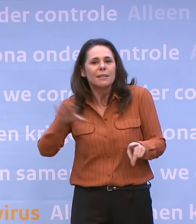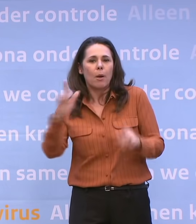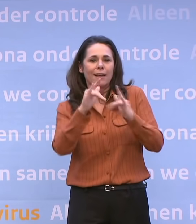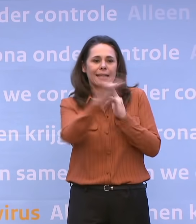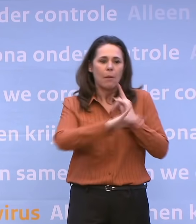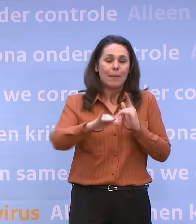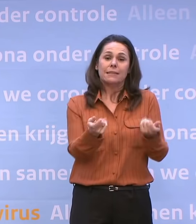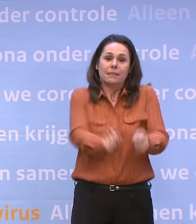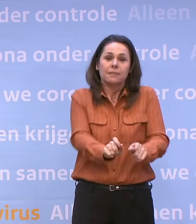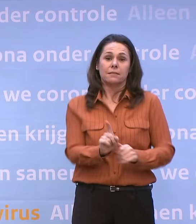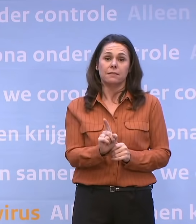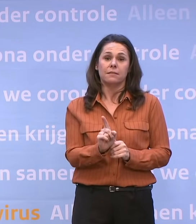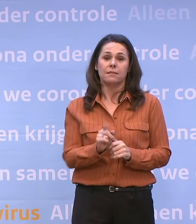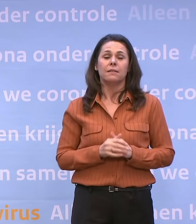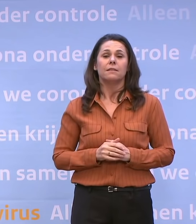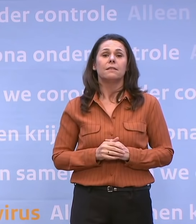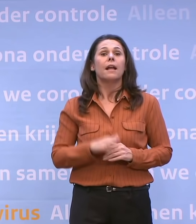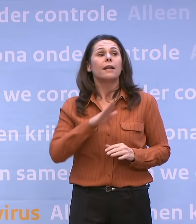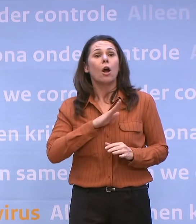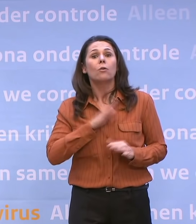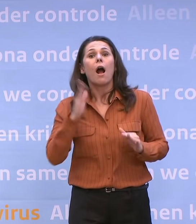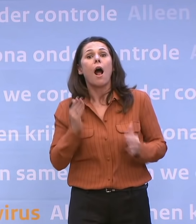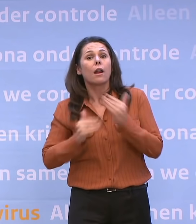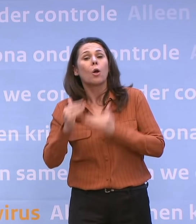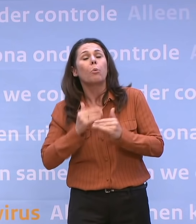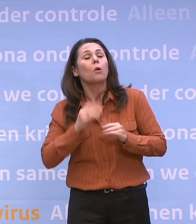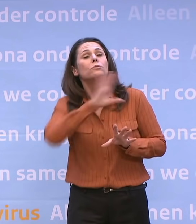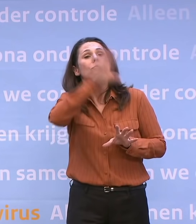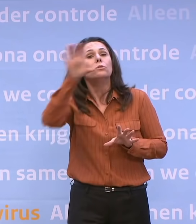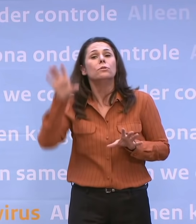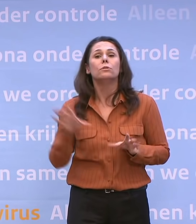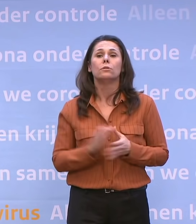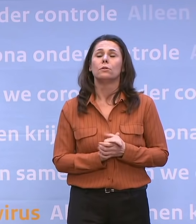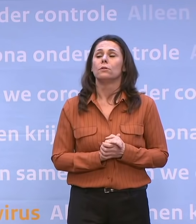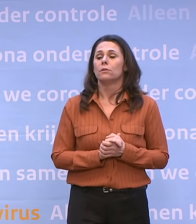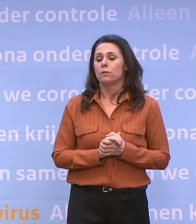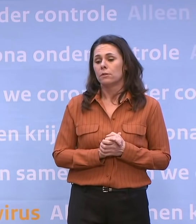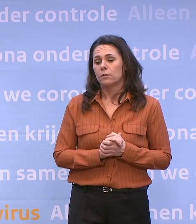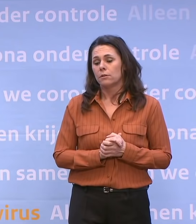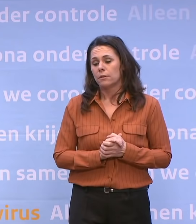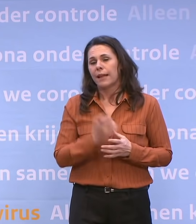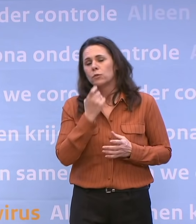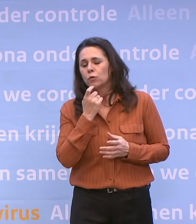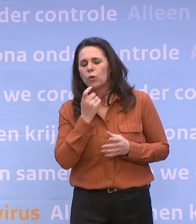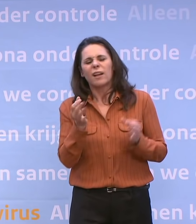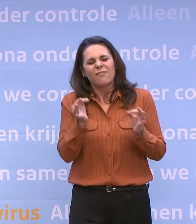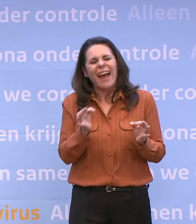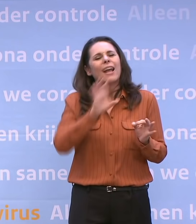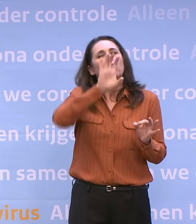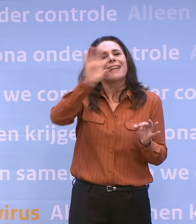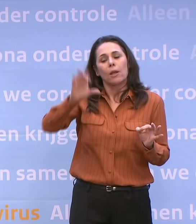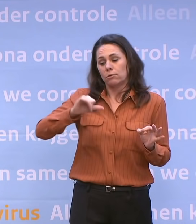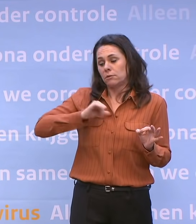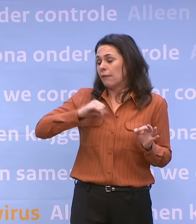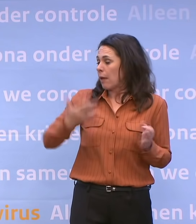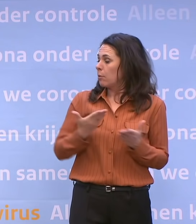dicht. Verder is het zo dat al trouwens gebeurd is in de meeste regio's. En dat uiteraard de veiligheidsregio's de bevoegdheid hebben om,